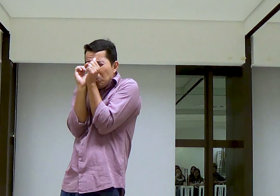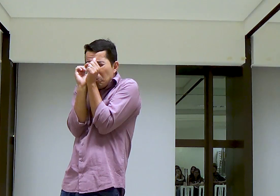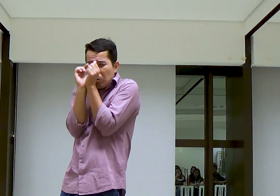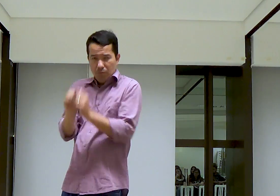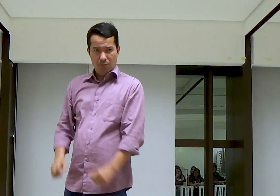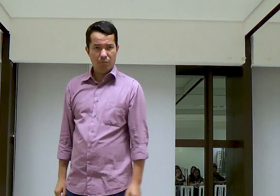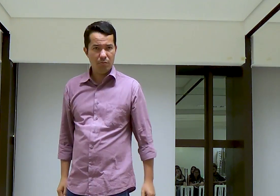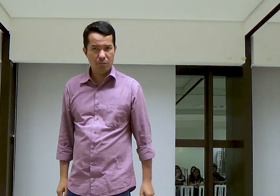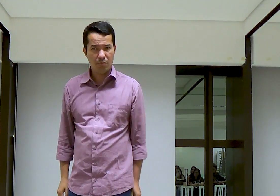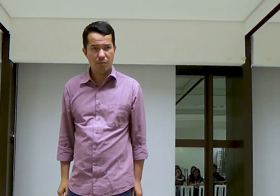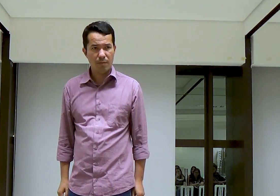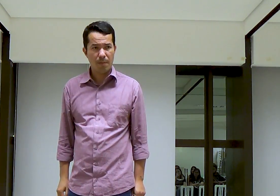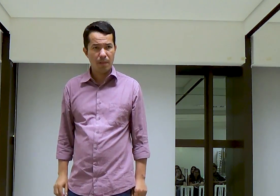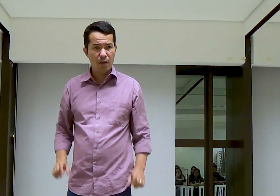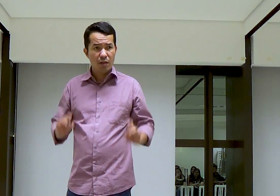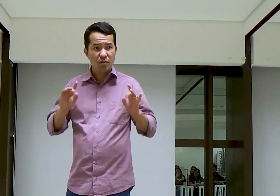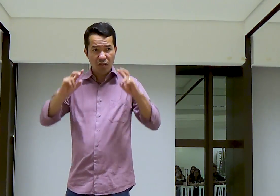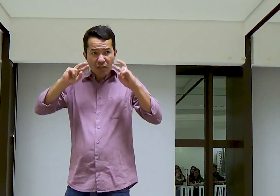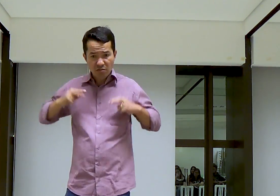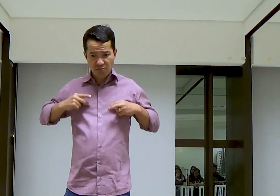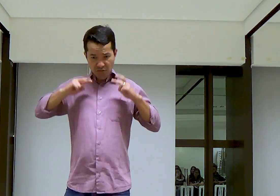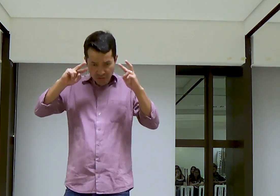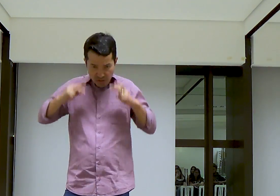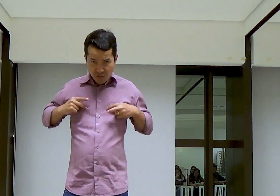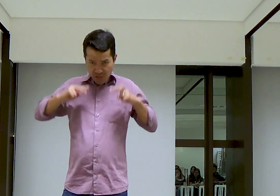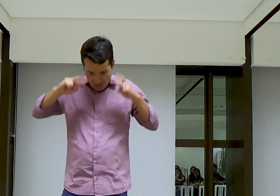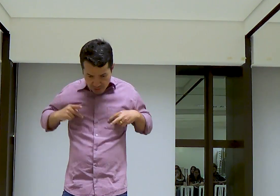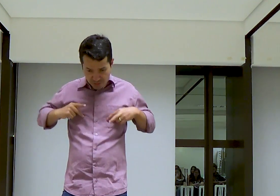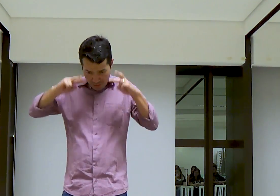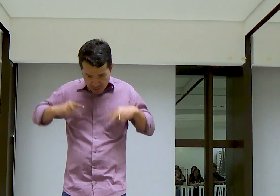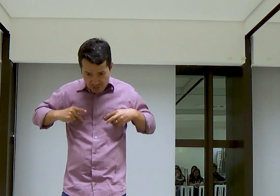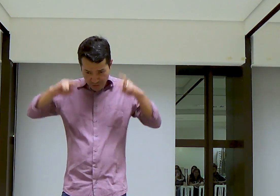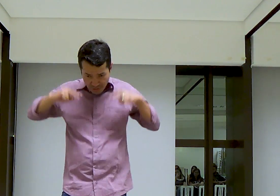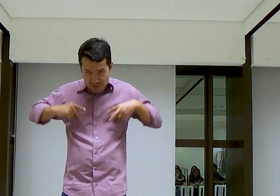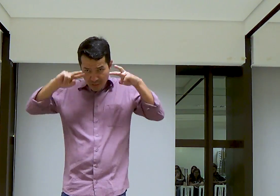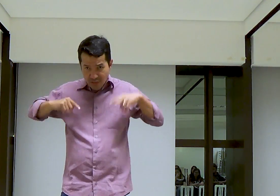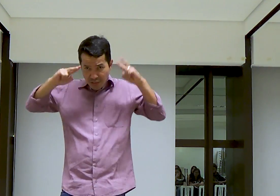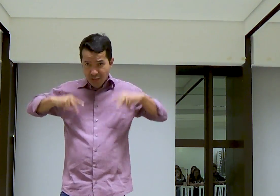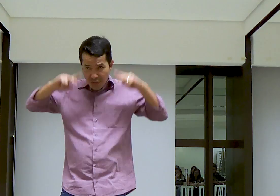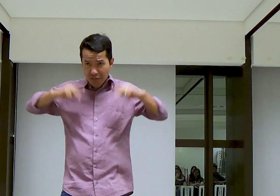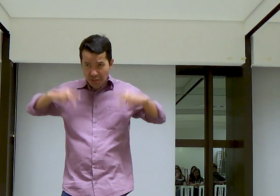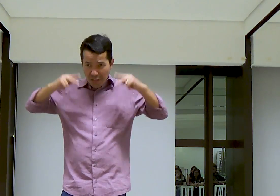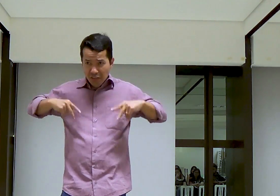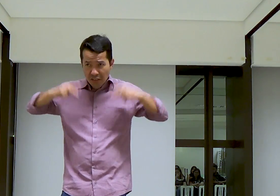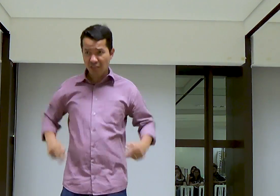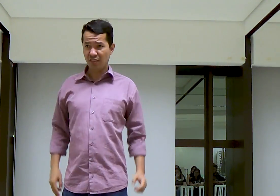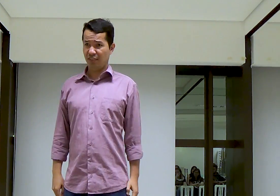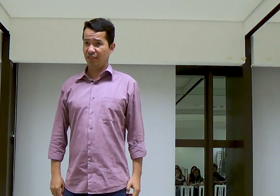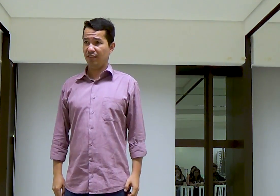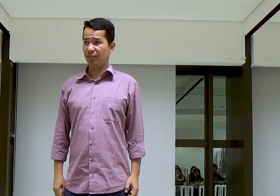muito pouco você demonstra. Só pensa em você, só pensa em você o tempo